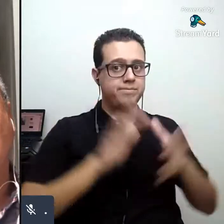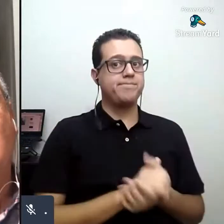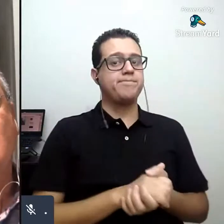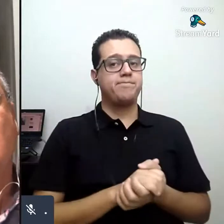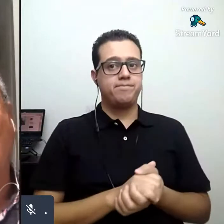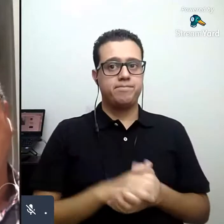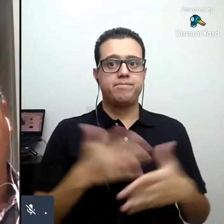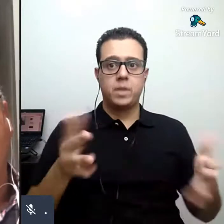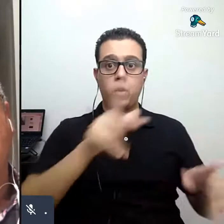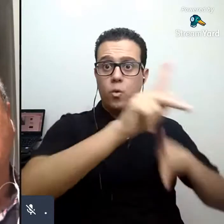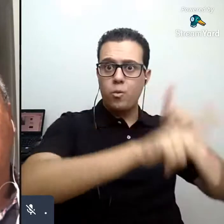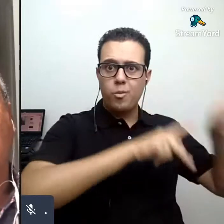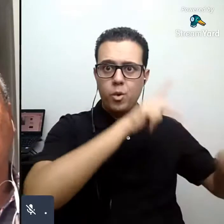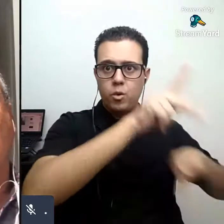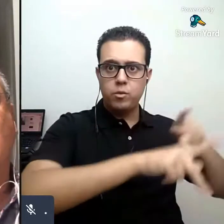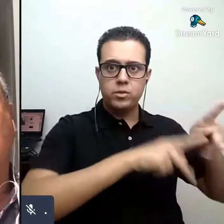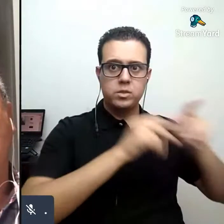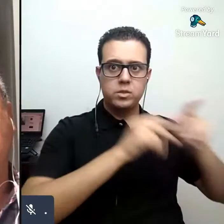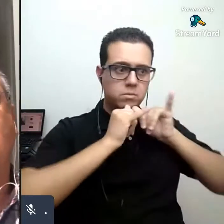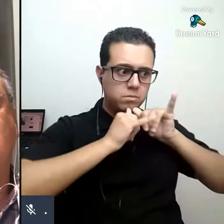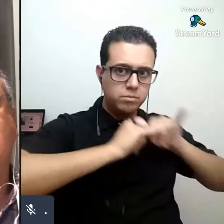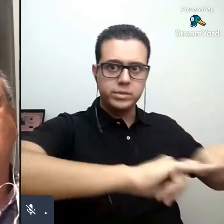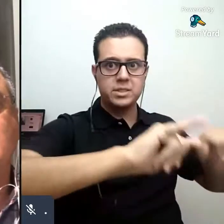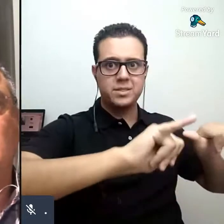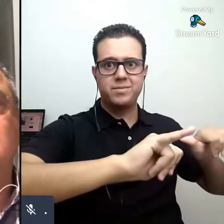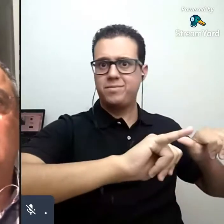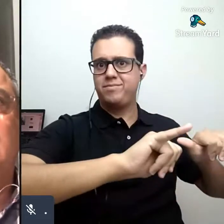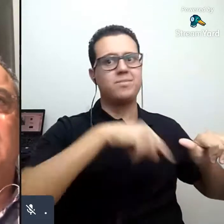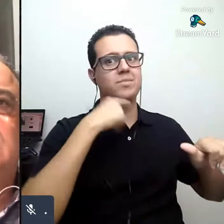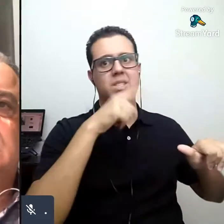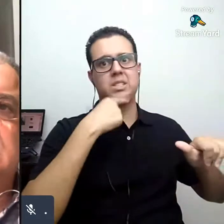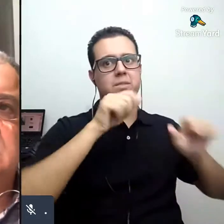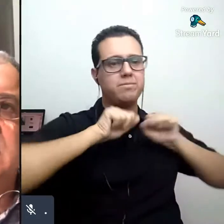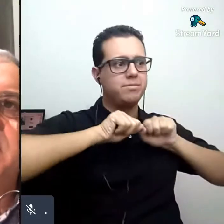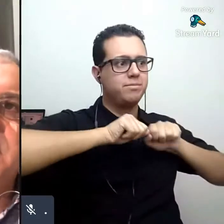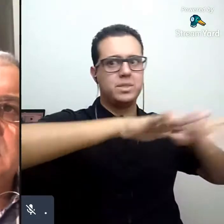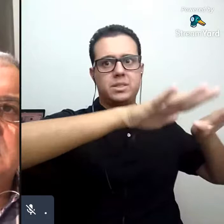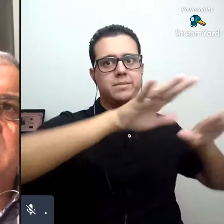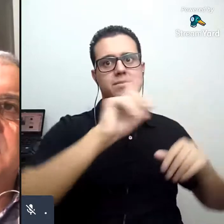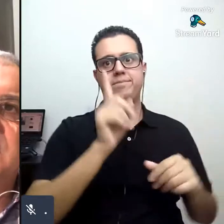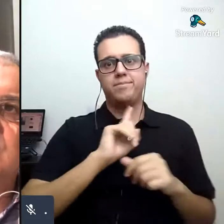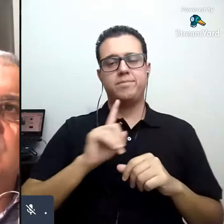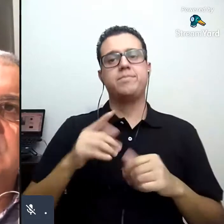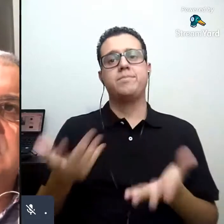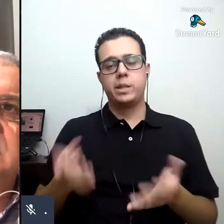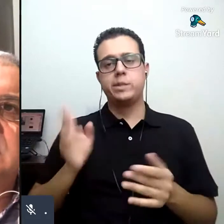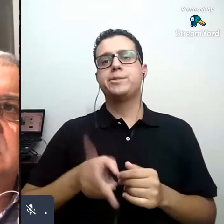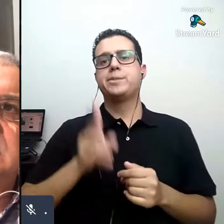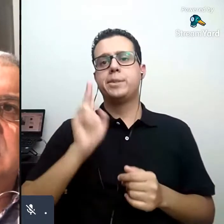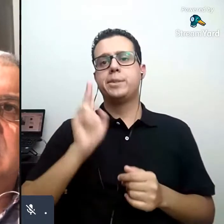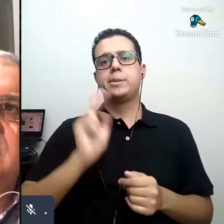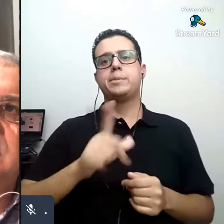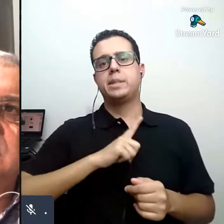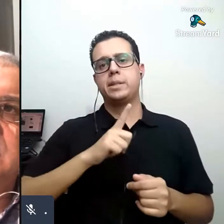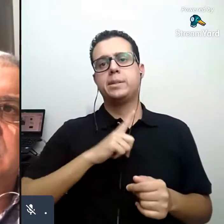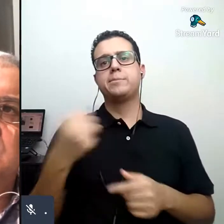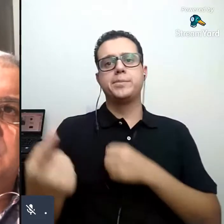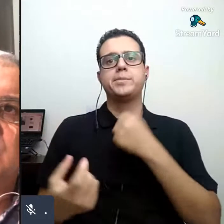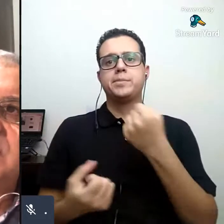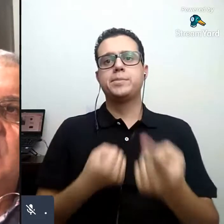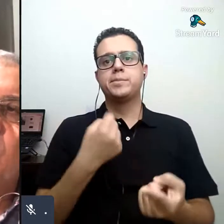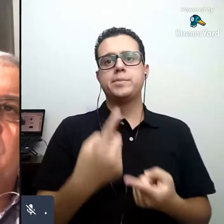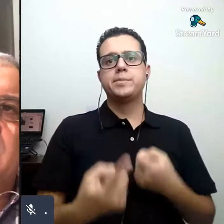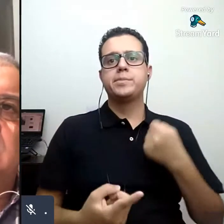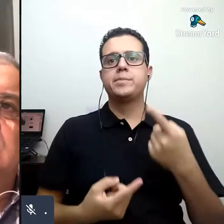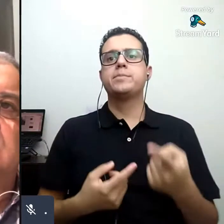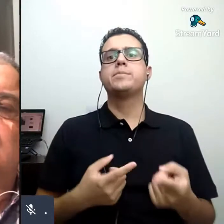atingido, e durante todo o evangelho nós vamos ter essa percepção de que sempre tem pessoas que teriam